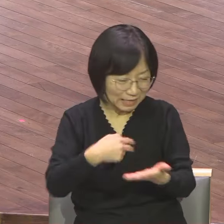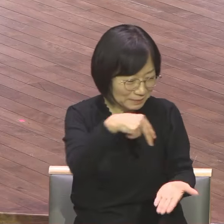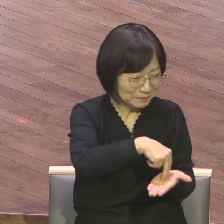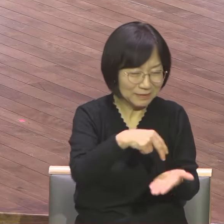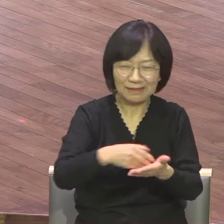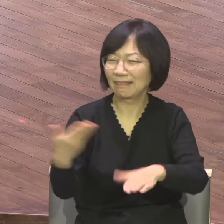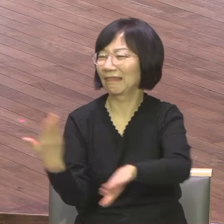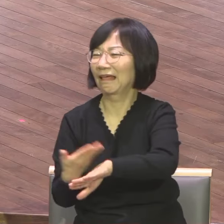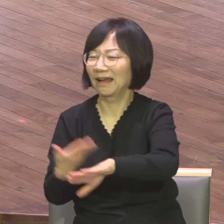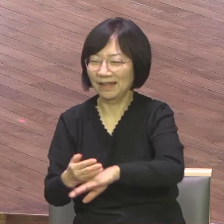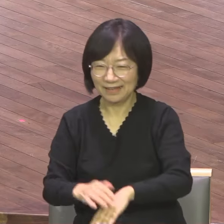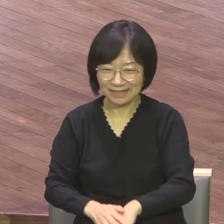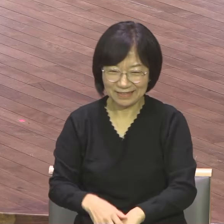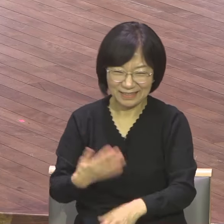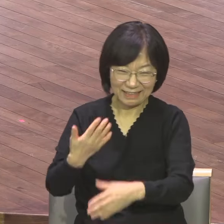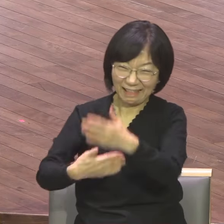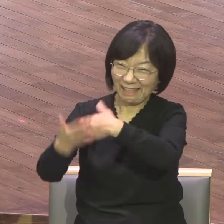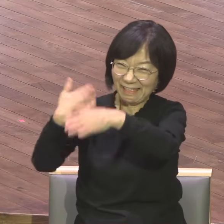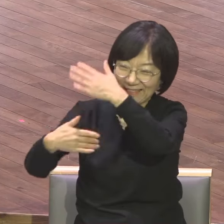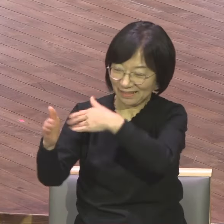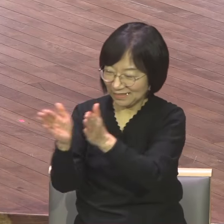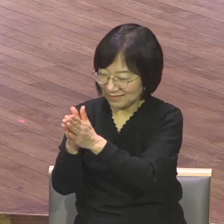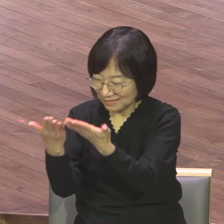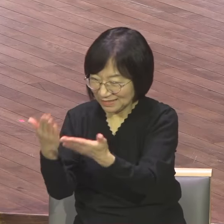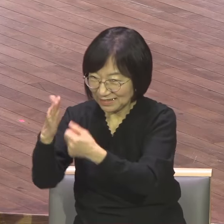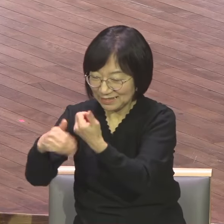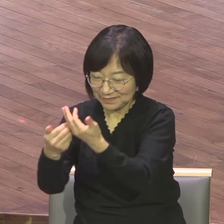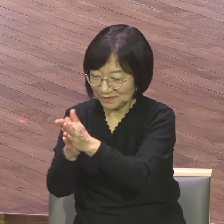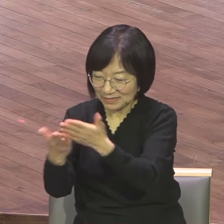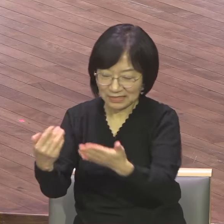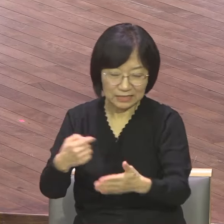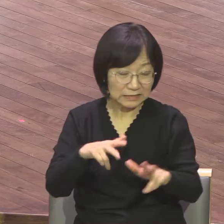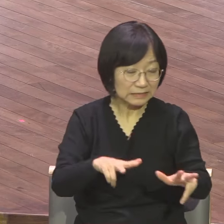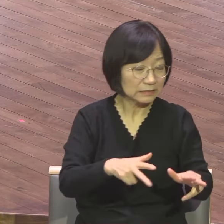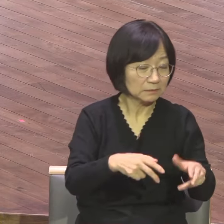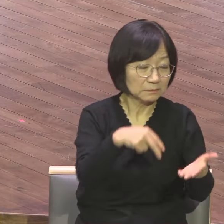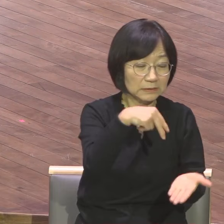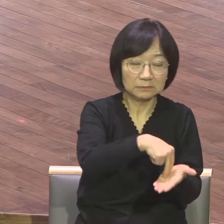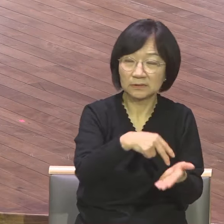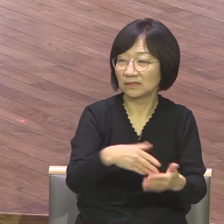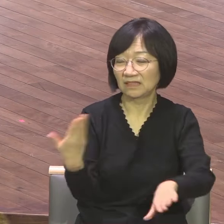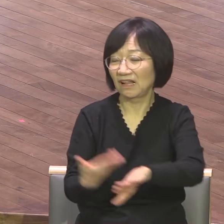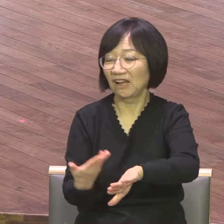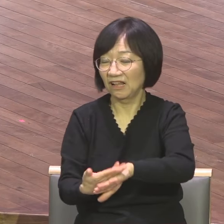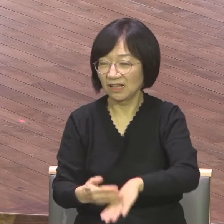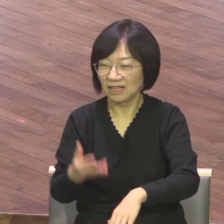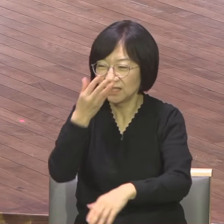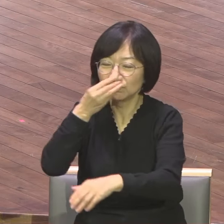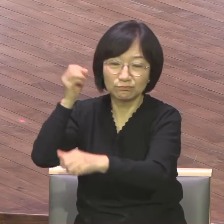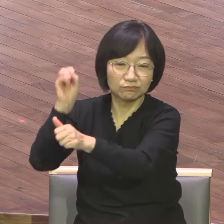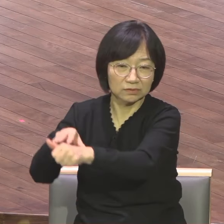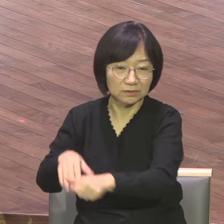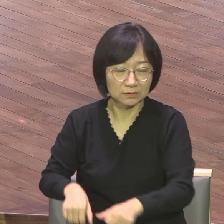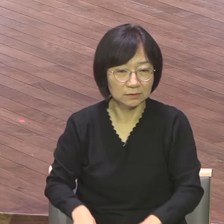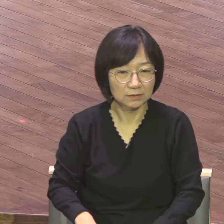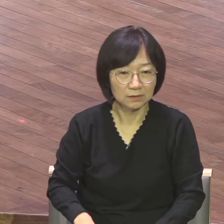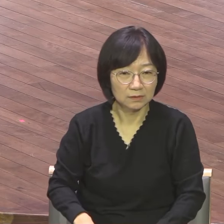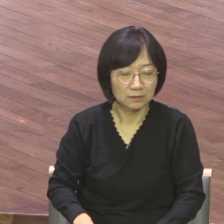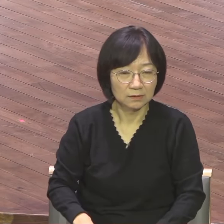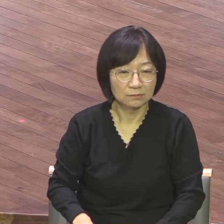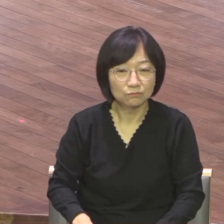그 몇천 년 전, 2천 년 전 가고 지금 현실 같나? 지혜와 훈계를 멸시하느니라. 이